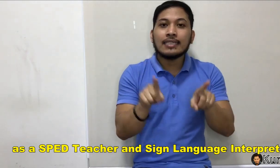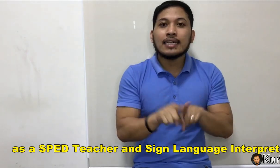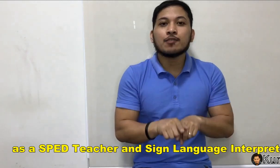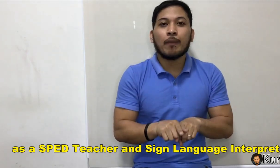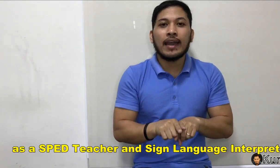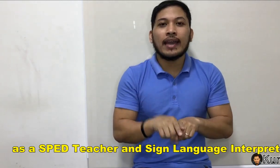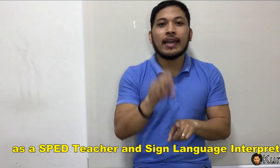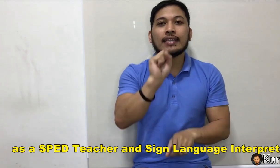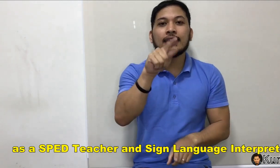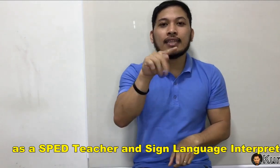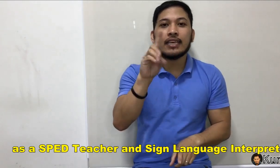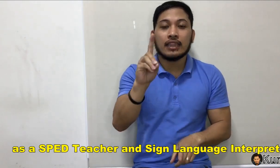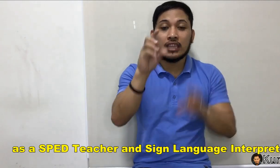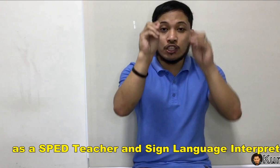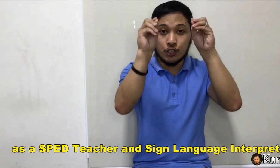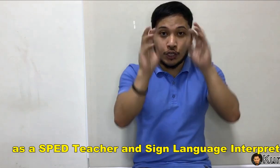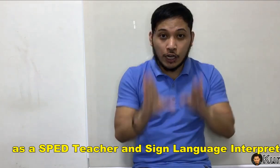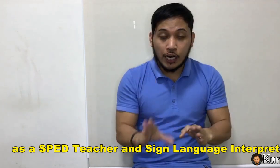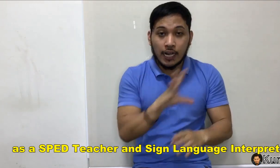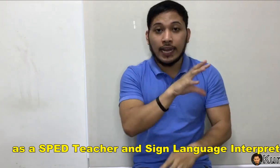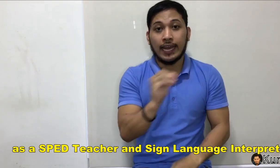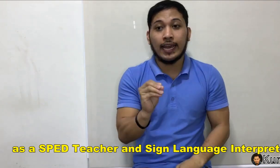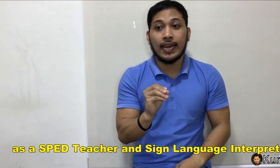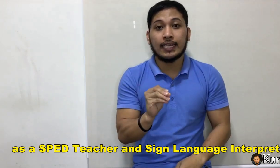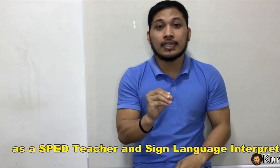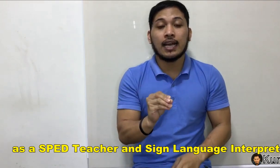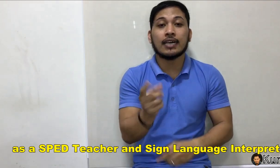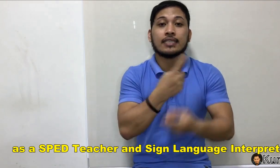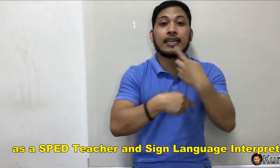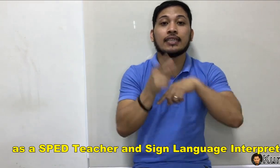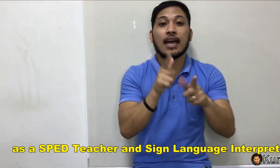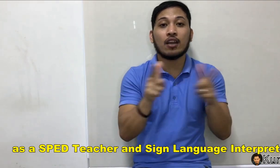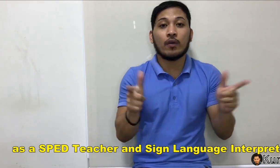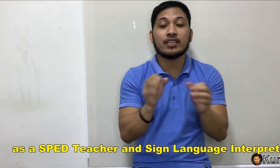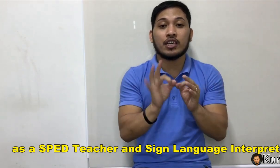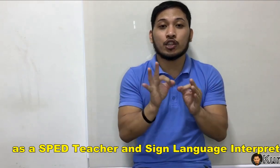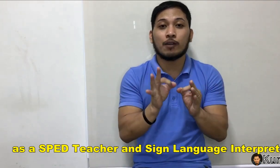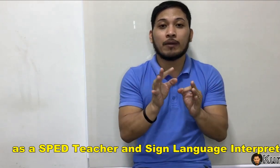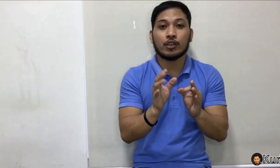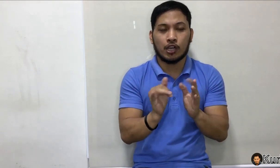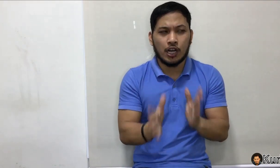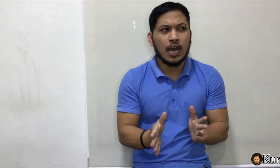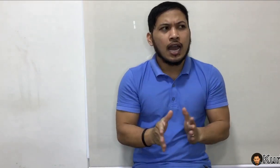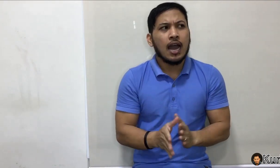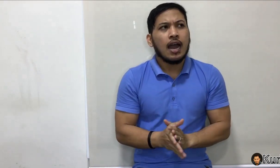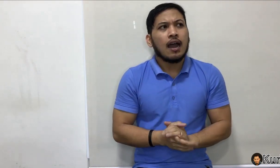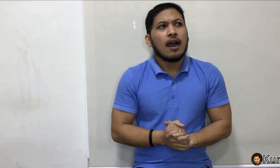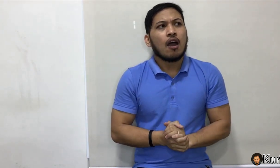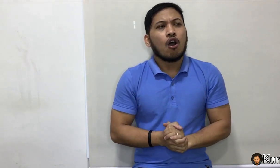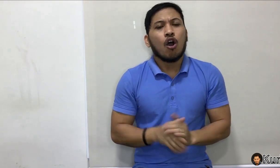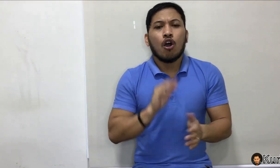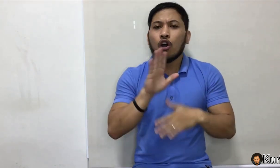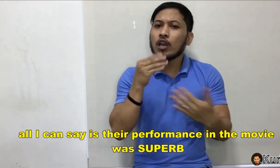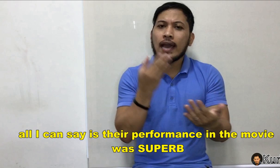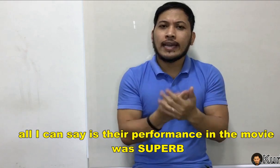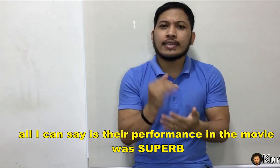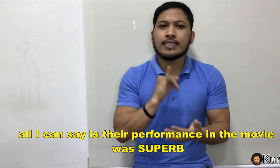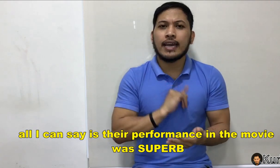As a SPED teacher and a sign language interpreter, all I can